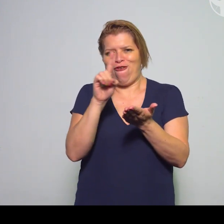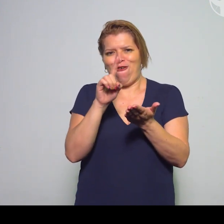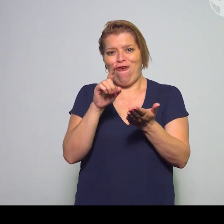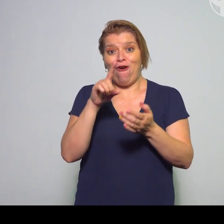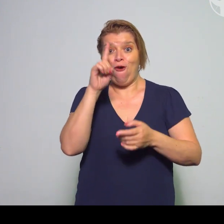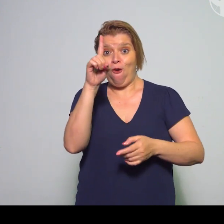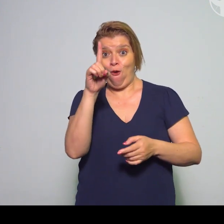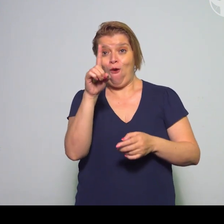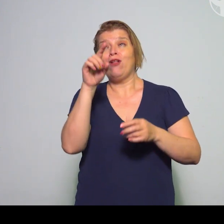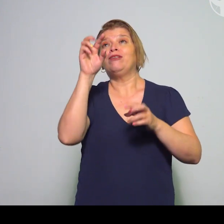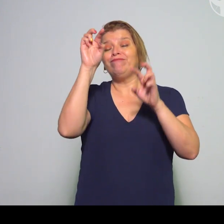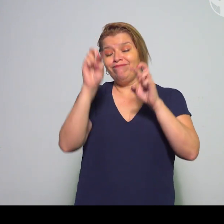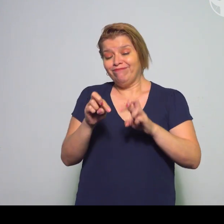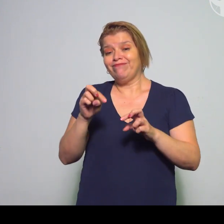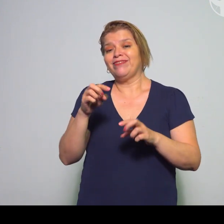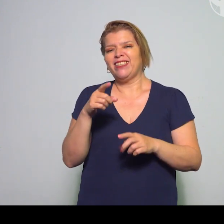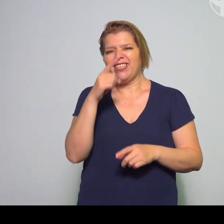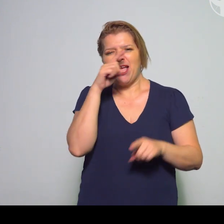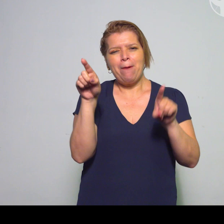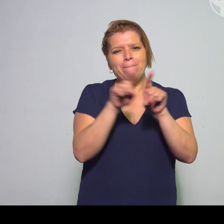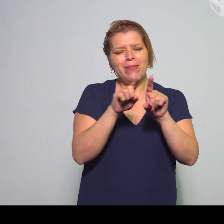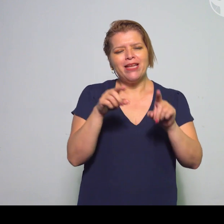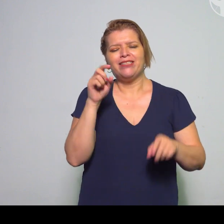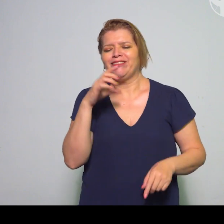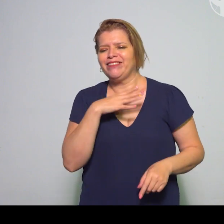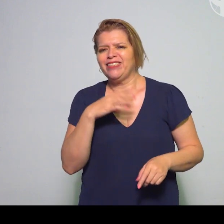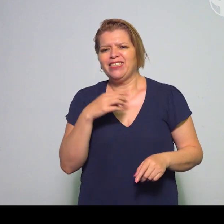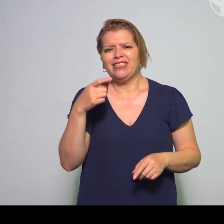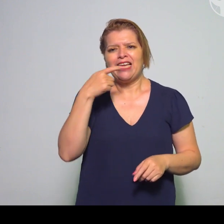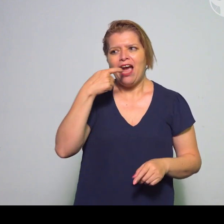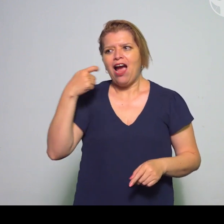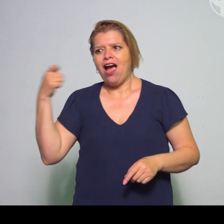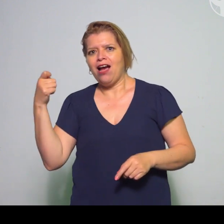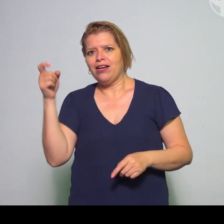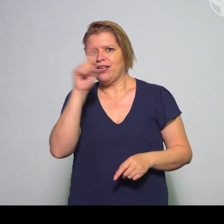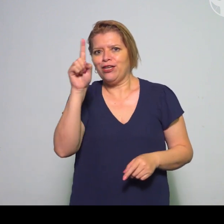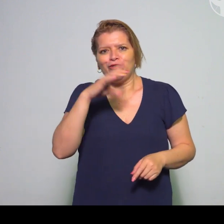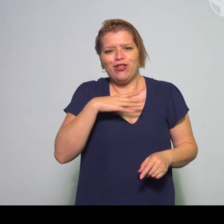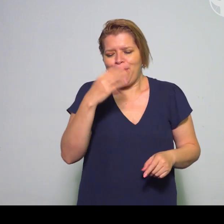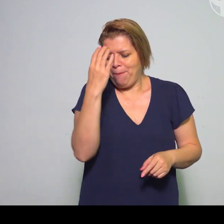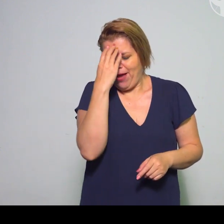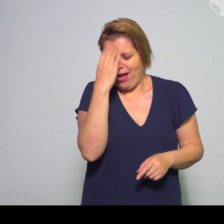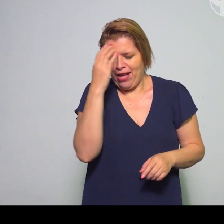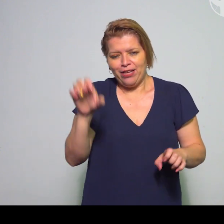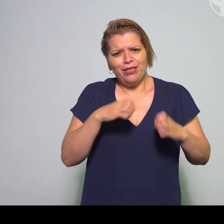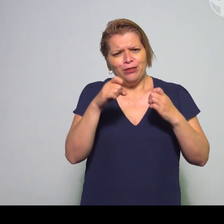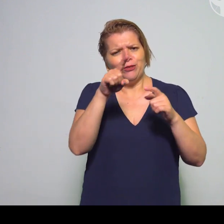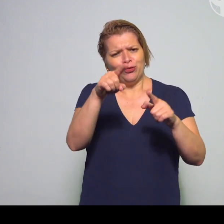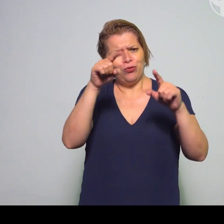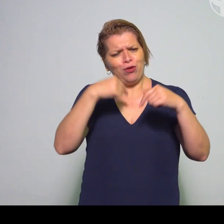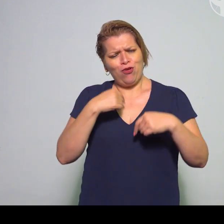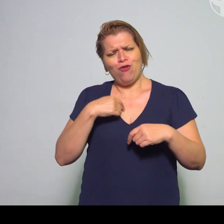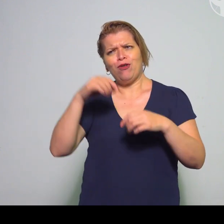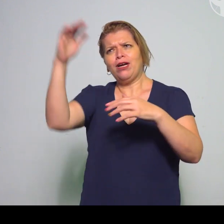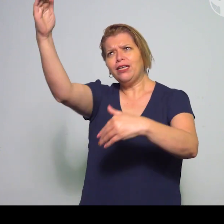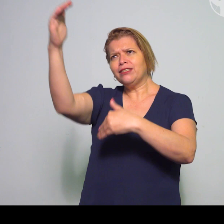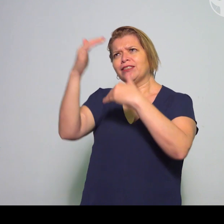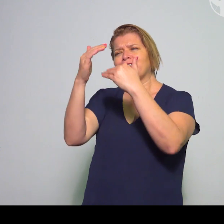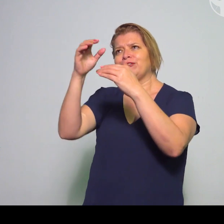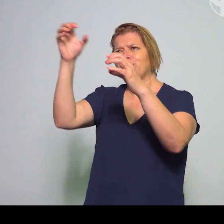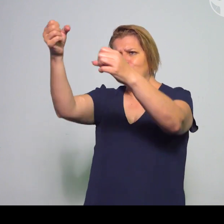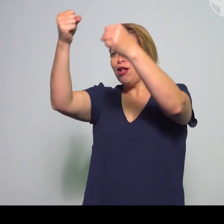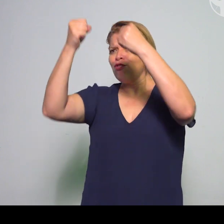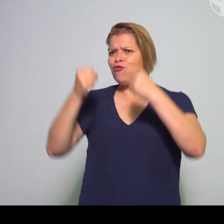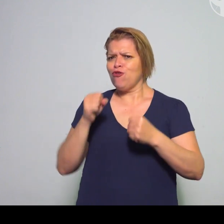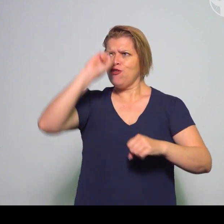uno que ha sido tentado en todo de la misma manera que nosotros, aunque sin pecado. Así que acerquémonos confiadamente